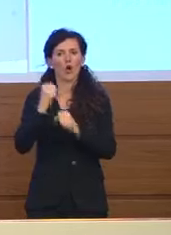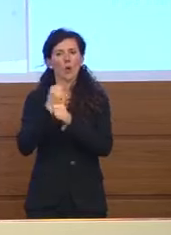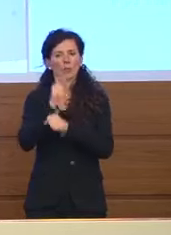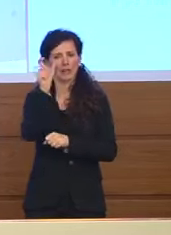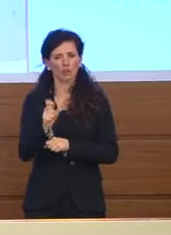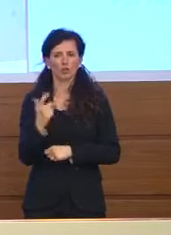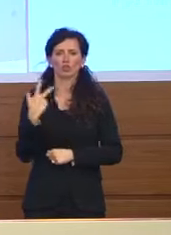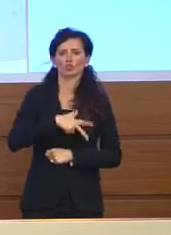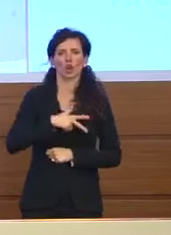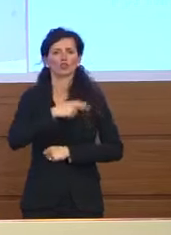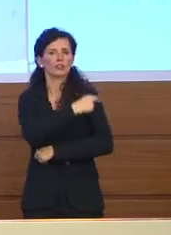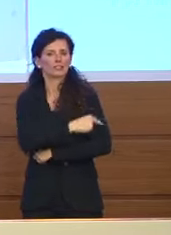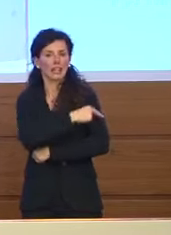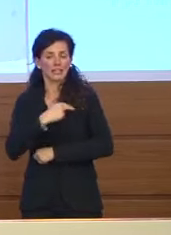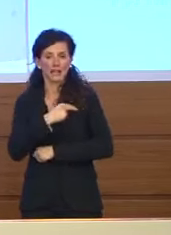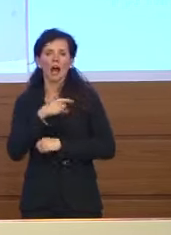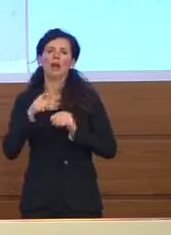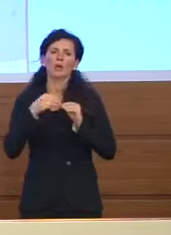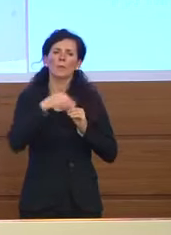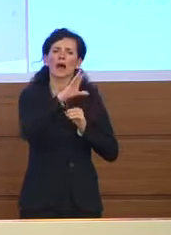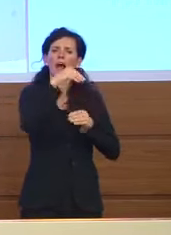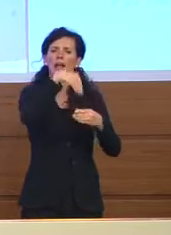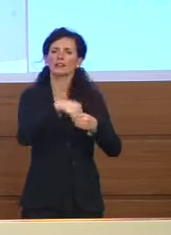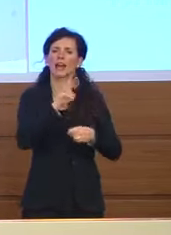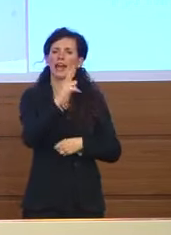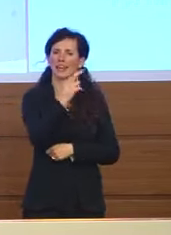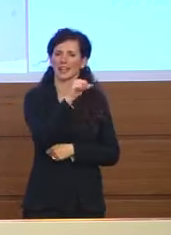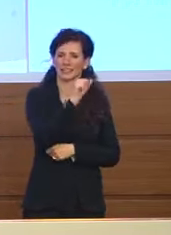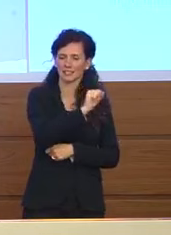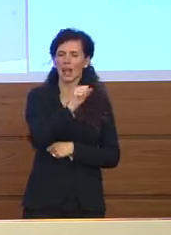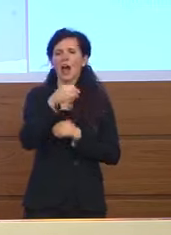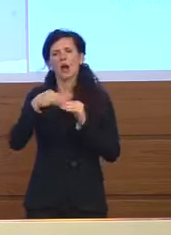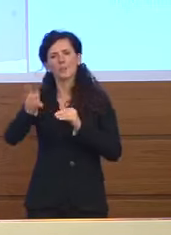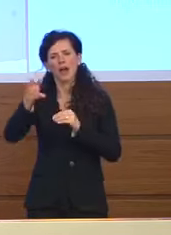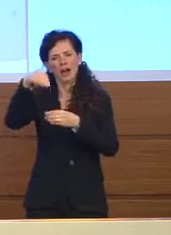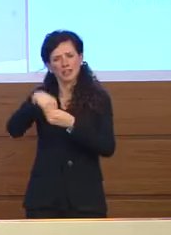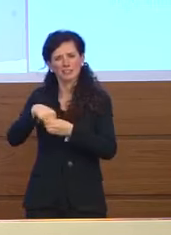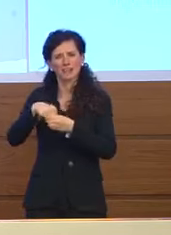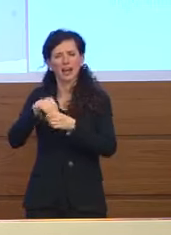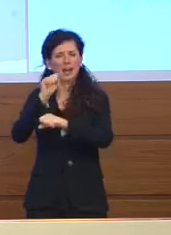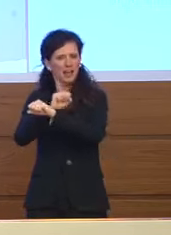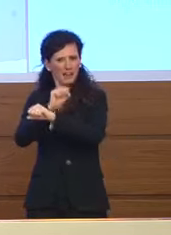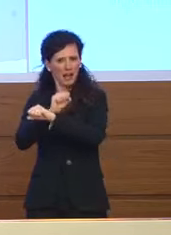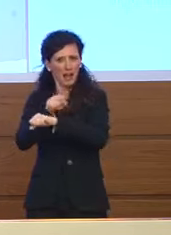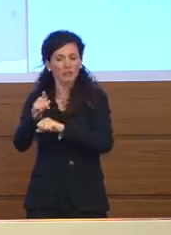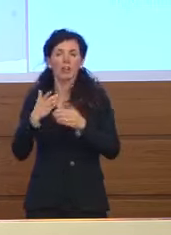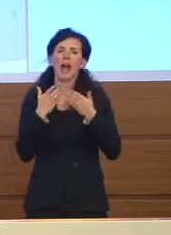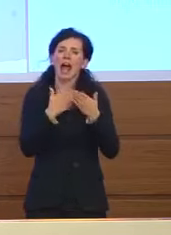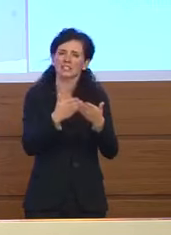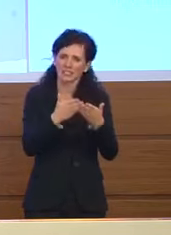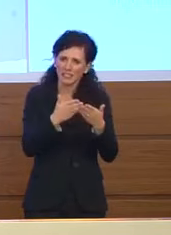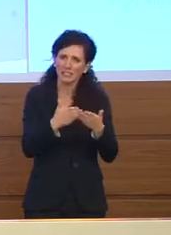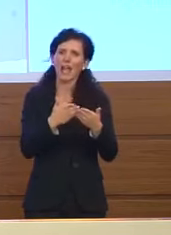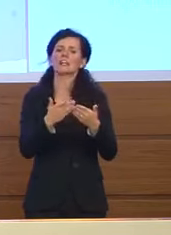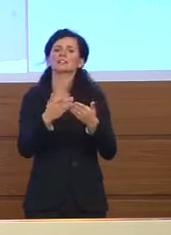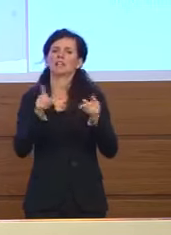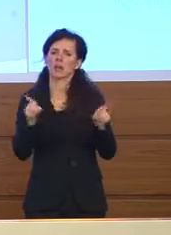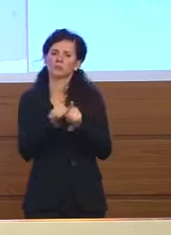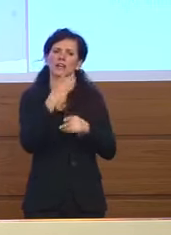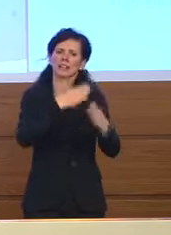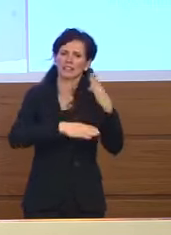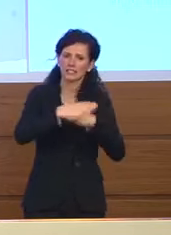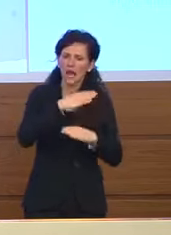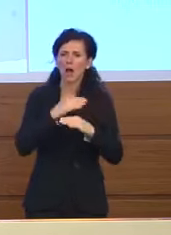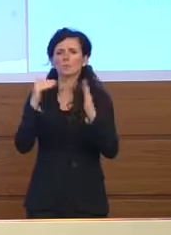penitenziari e alle residenze sanitarie assistenziali per disabili e case di cura